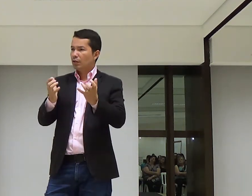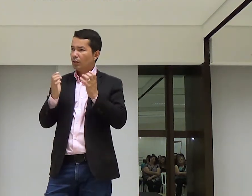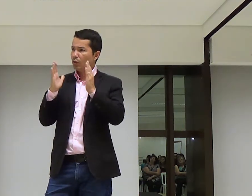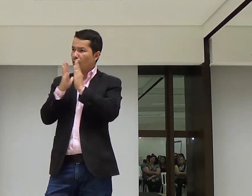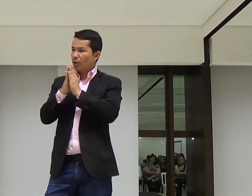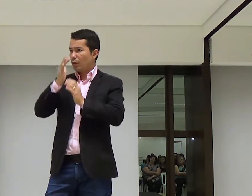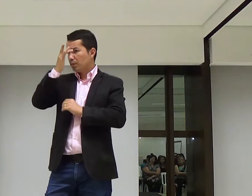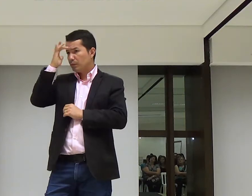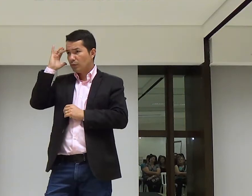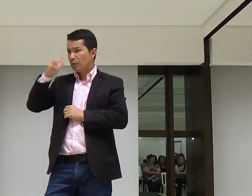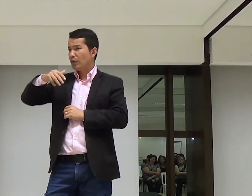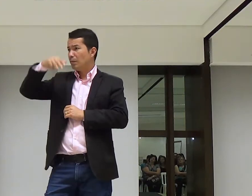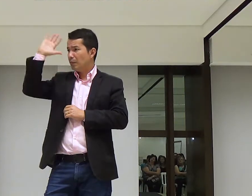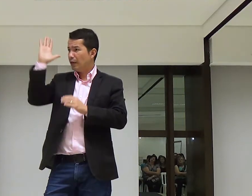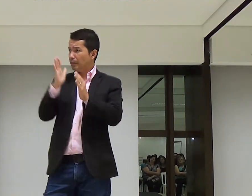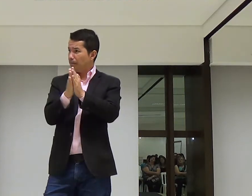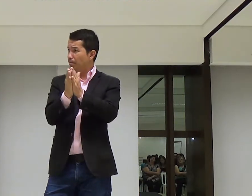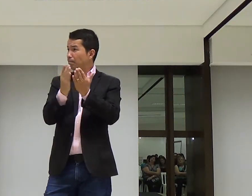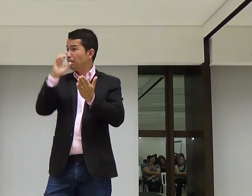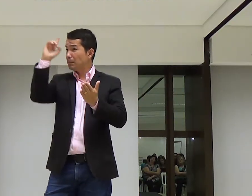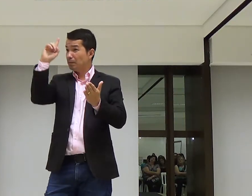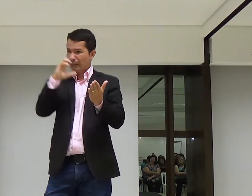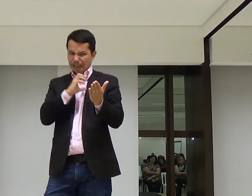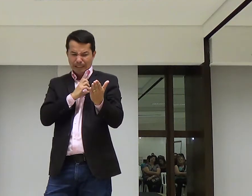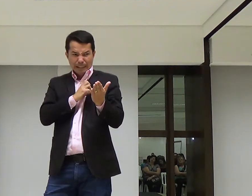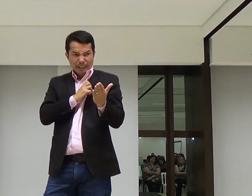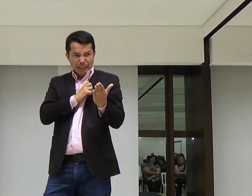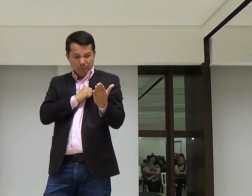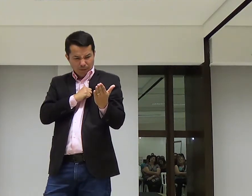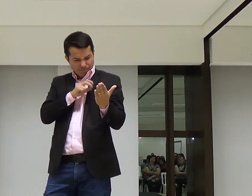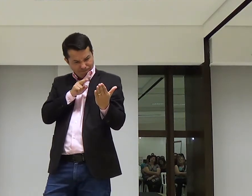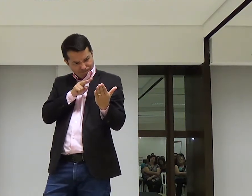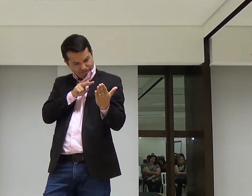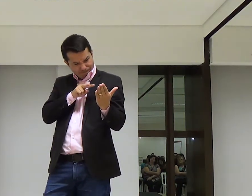mais. Pessoas que querem ler mais a Bíblia,